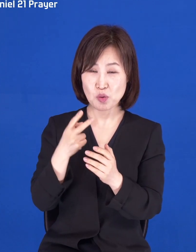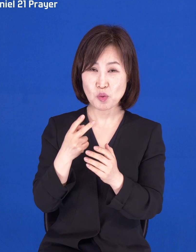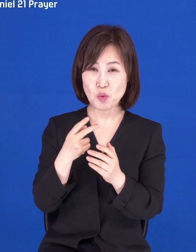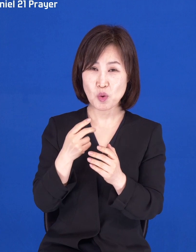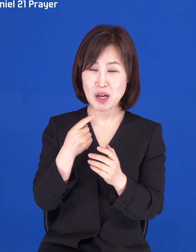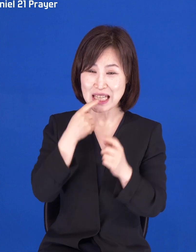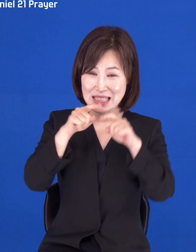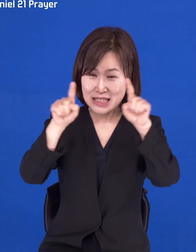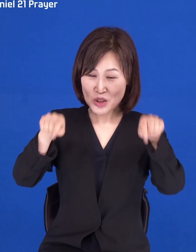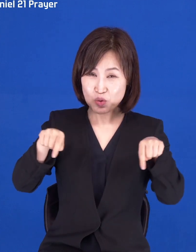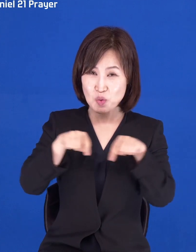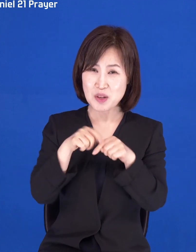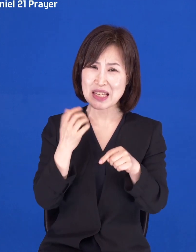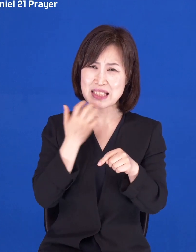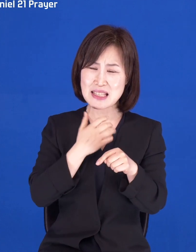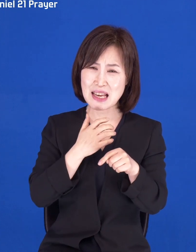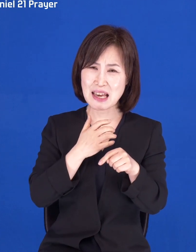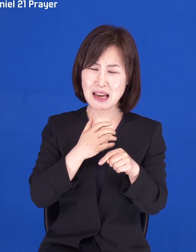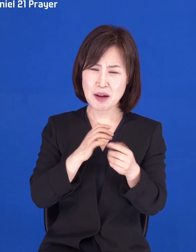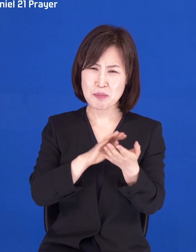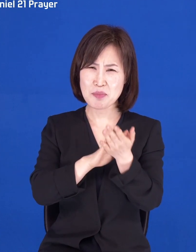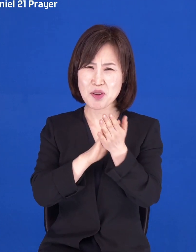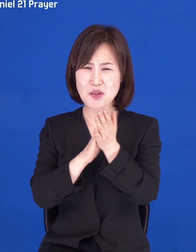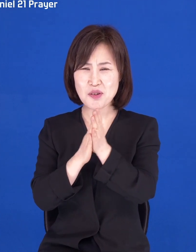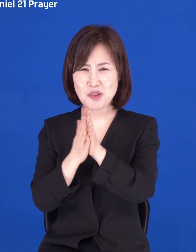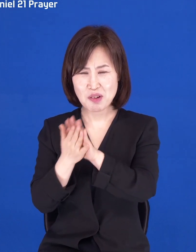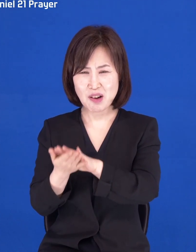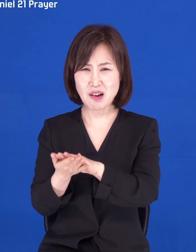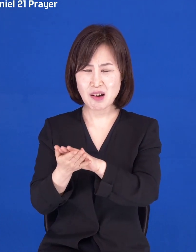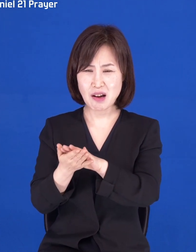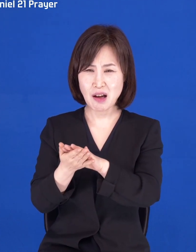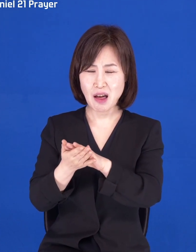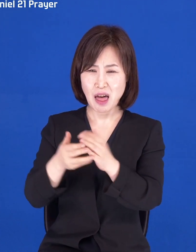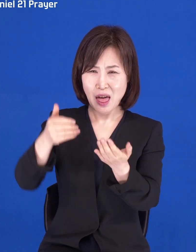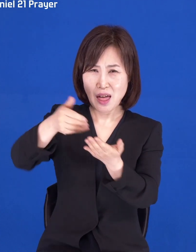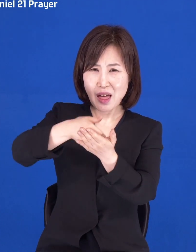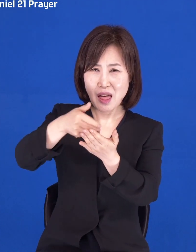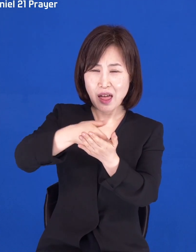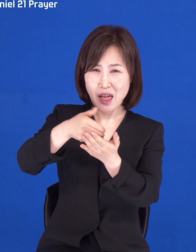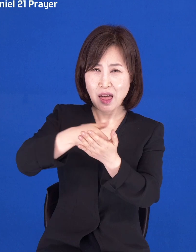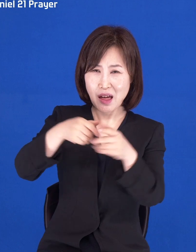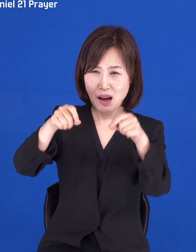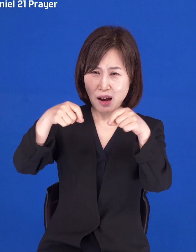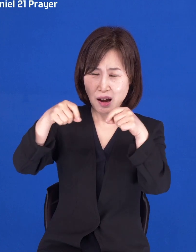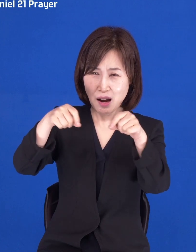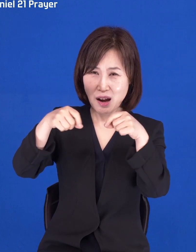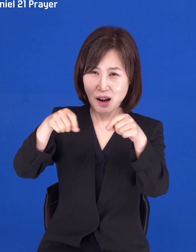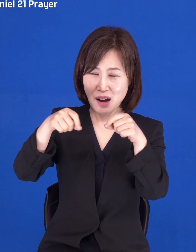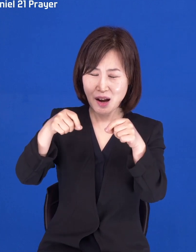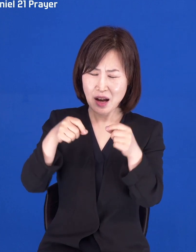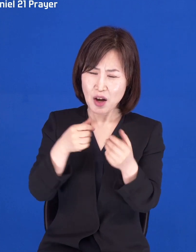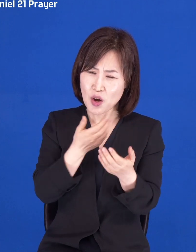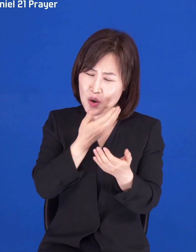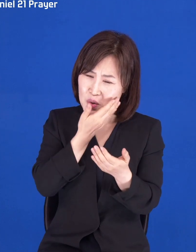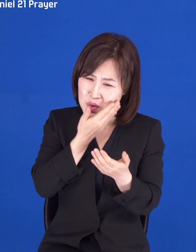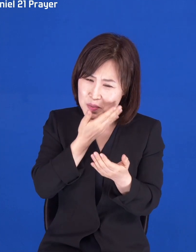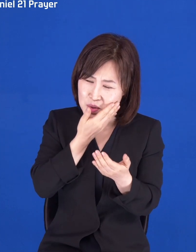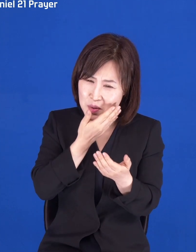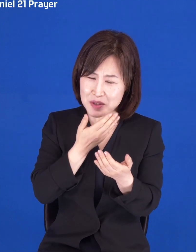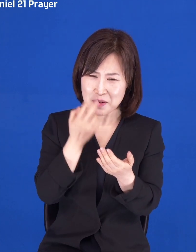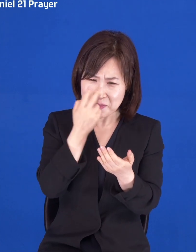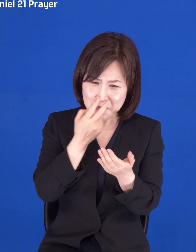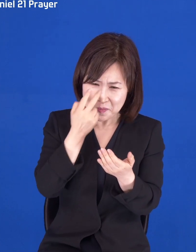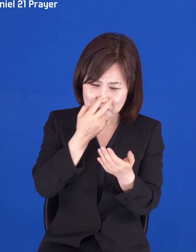다 누렇게 바래지고 책 옆 모서리는 다 부풀어 오르고 조심조심 한 장 한